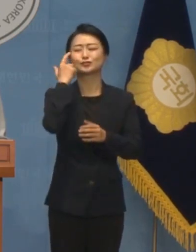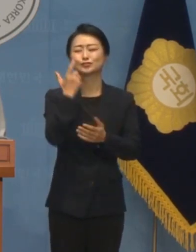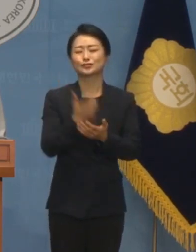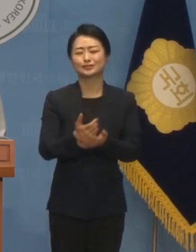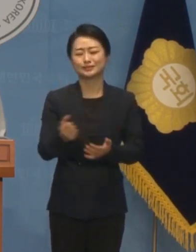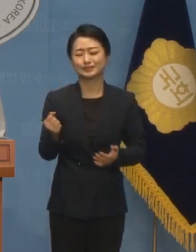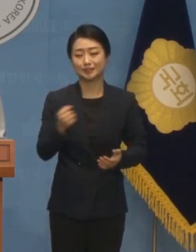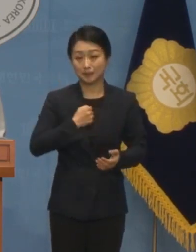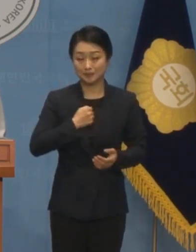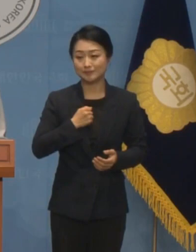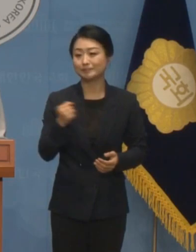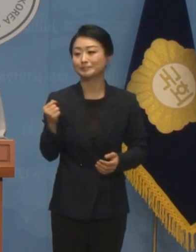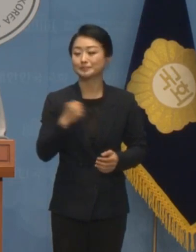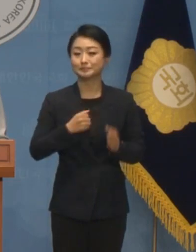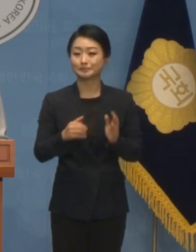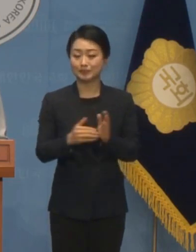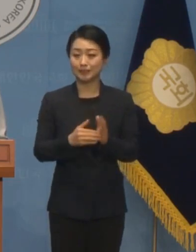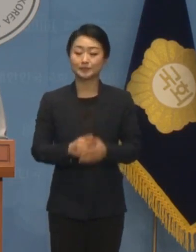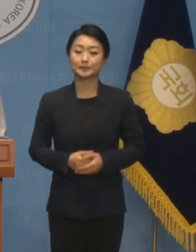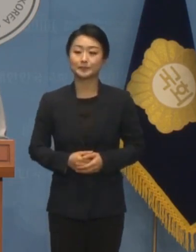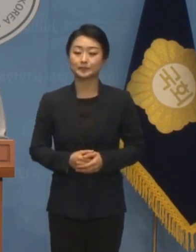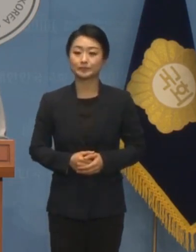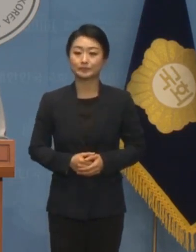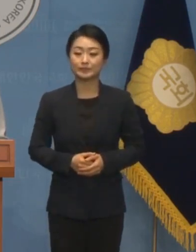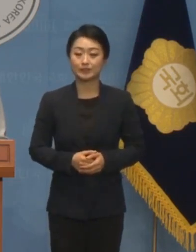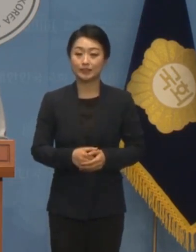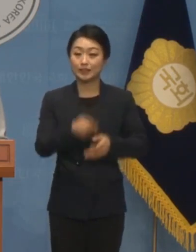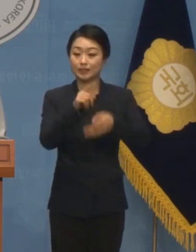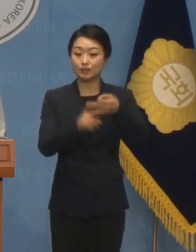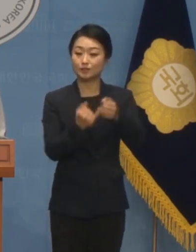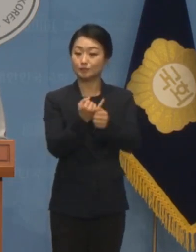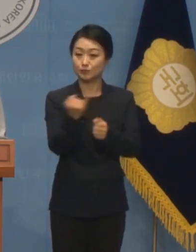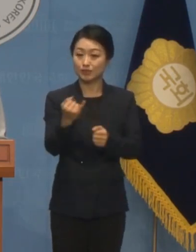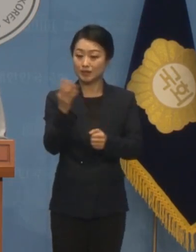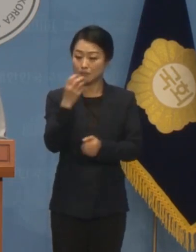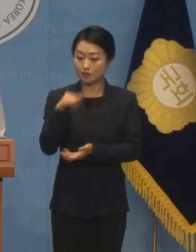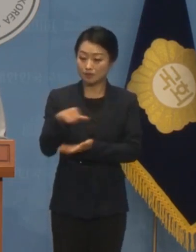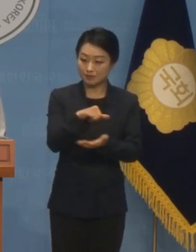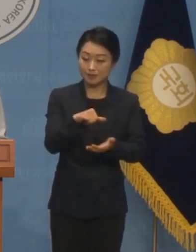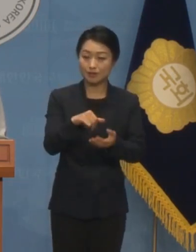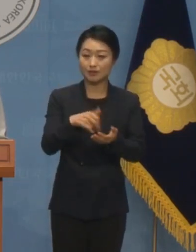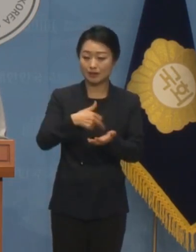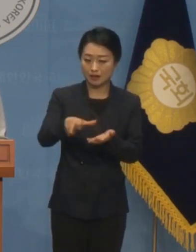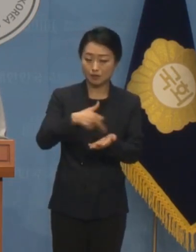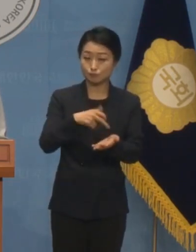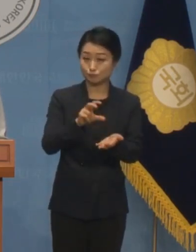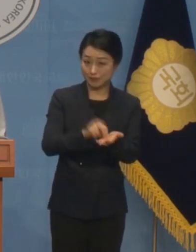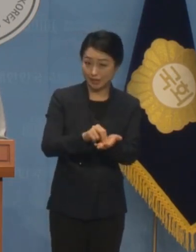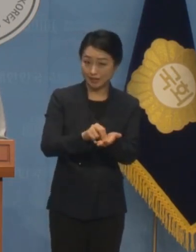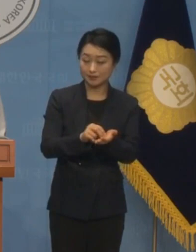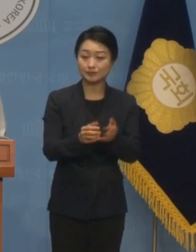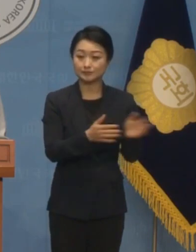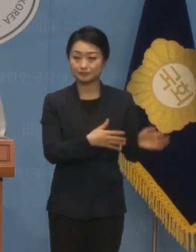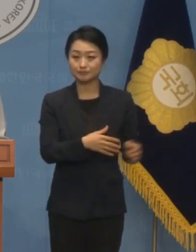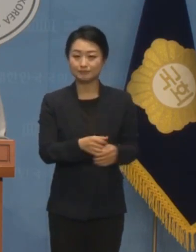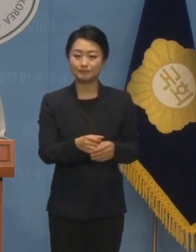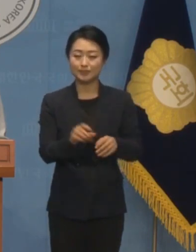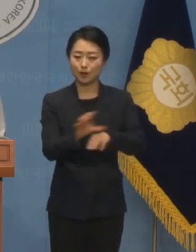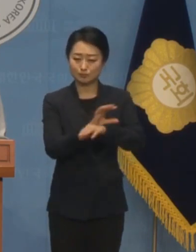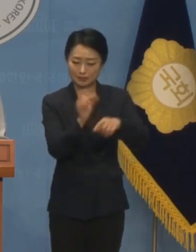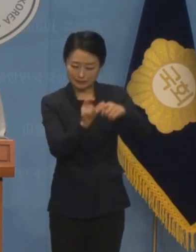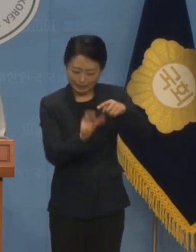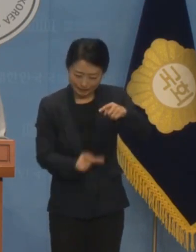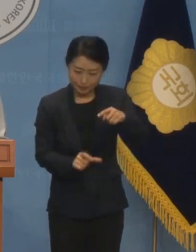답답하게 했습니다. 김건희 여사 명품백 수수 문자 논란, 댓글팀 운영, 공소